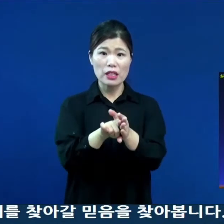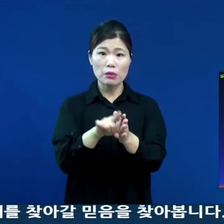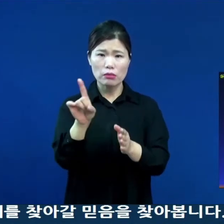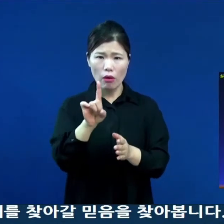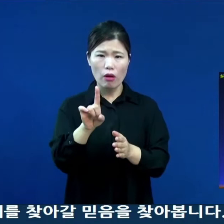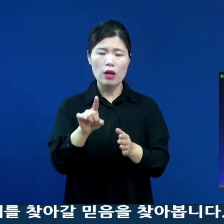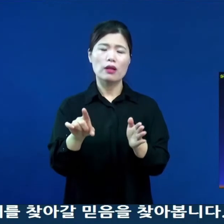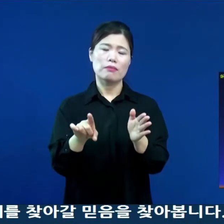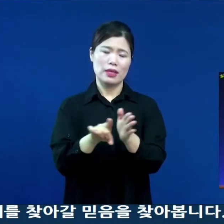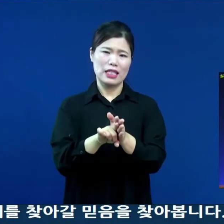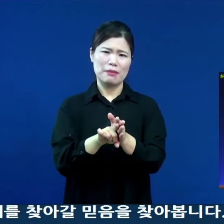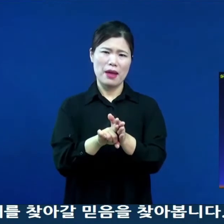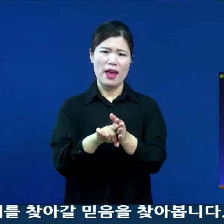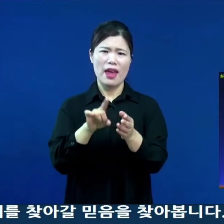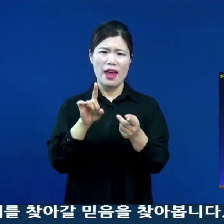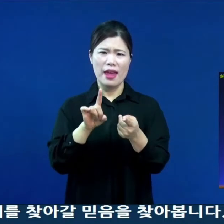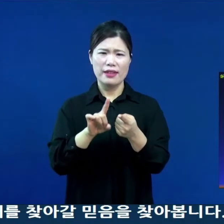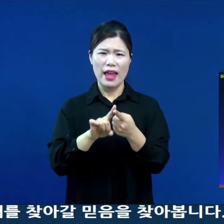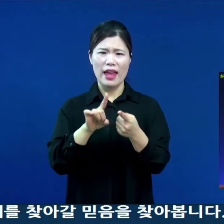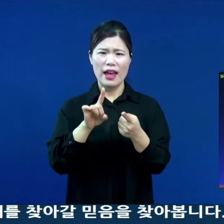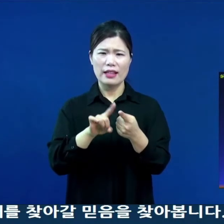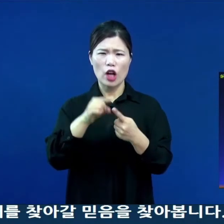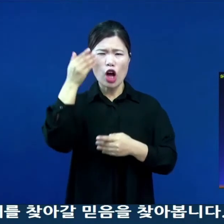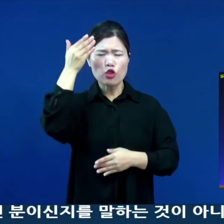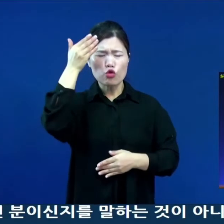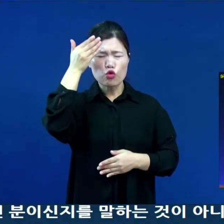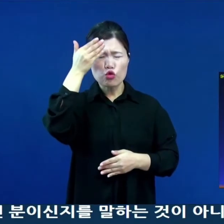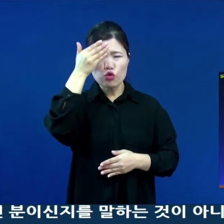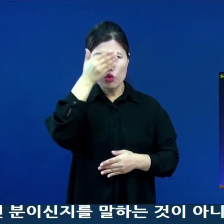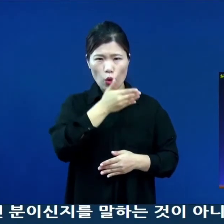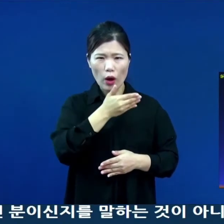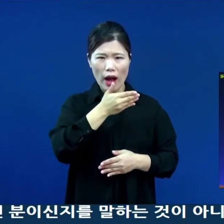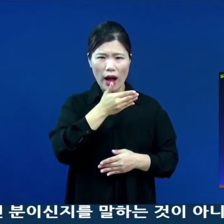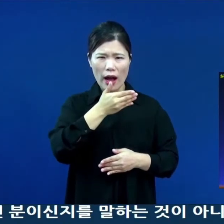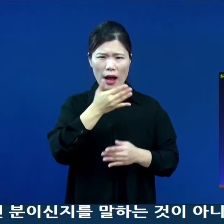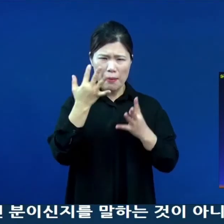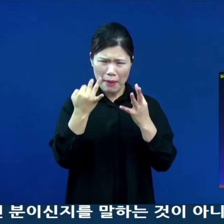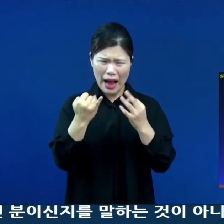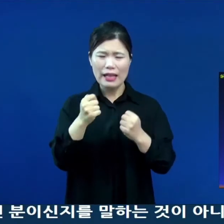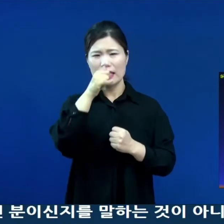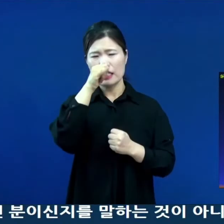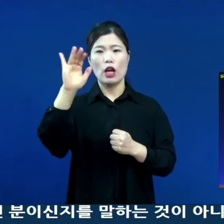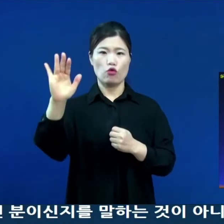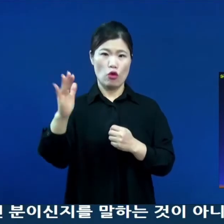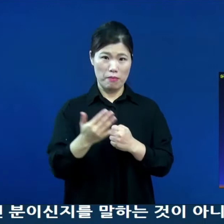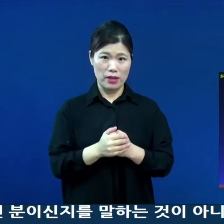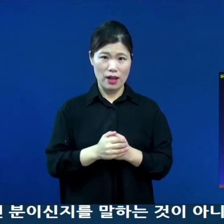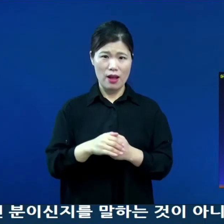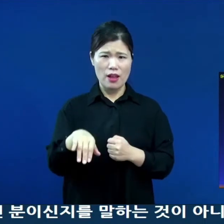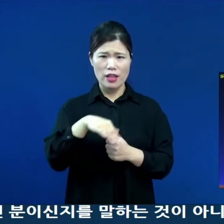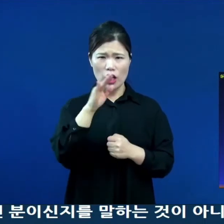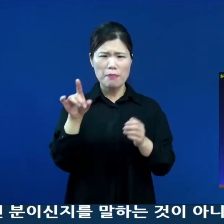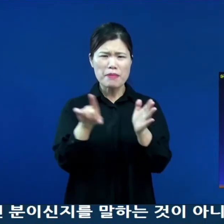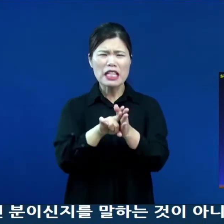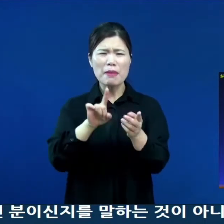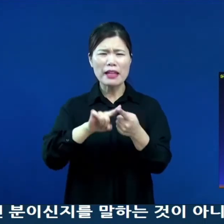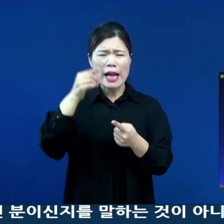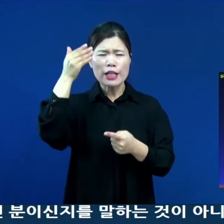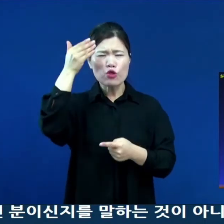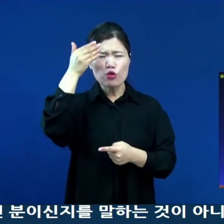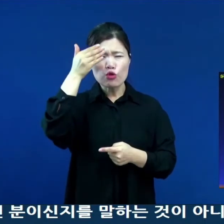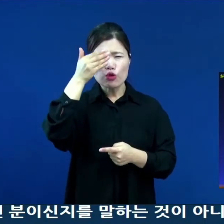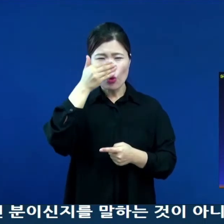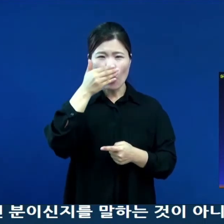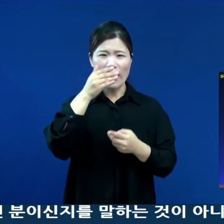믿음의 순도가 높은 믿음을 말하는 것이죠. 여러분 오늘 아침에는 이런 순도 높은 믿음의